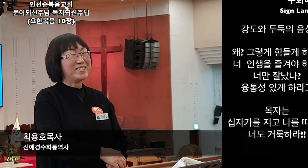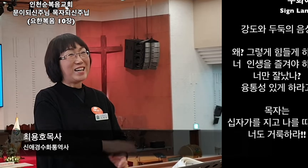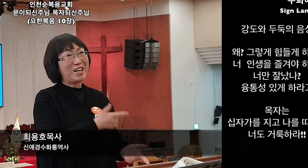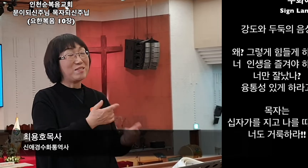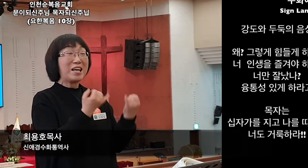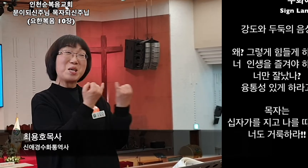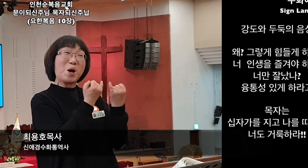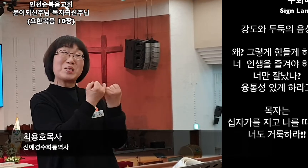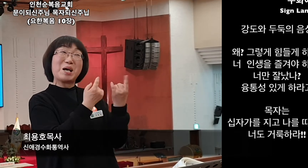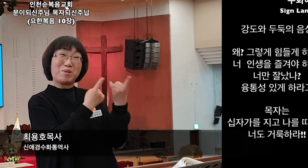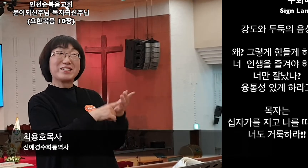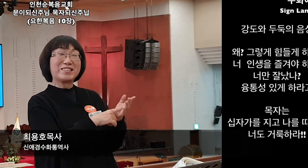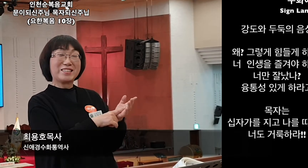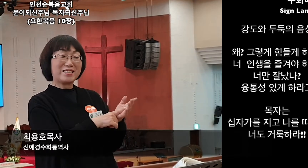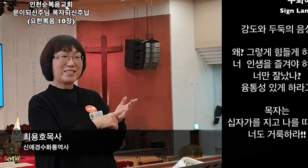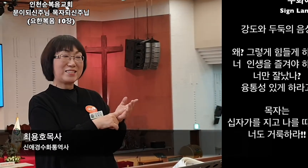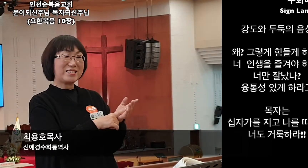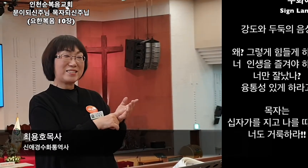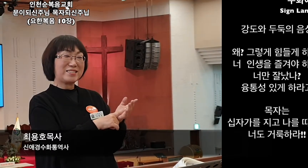아니면 여자 목소리는 이렇게 들릴 때가 있어요.